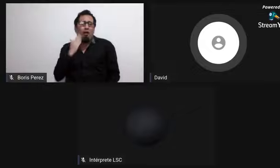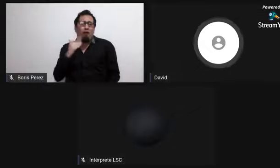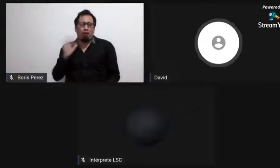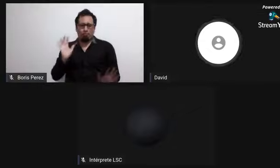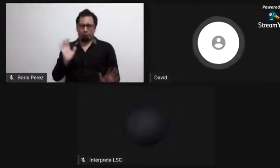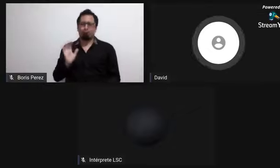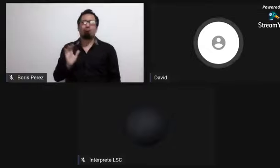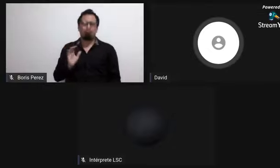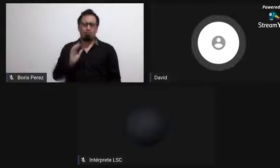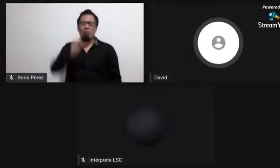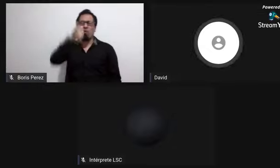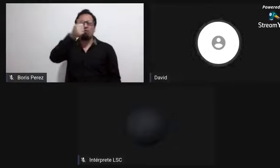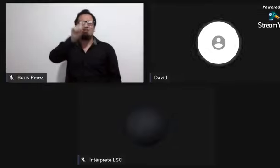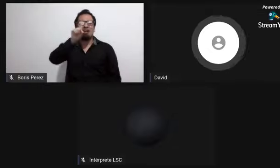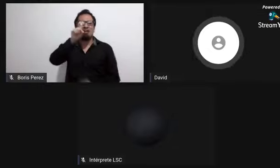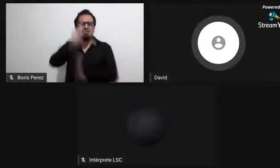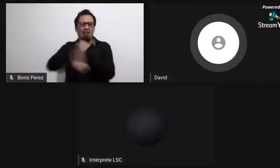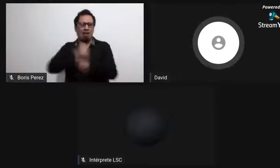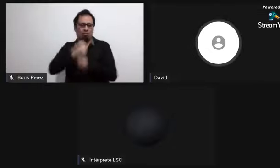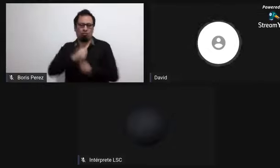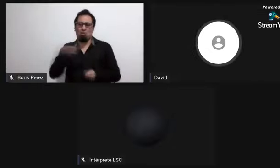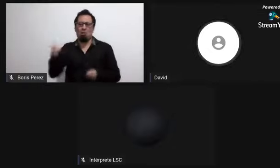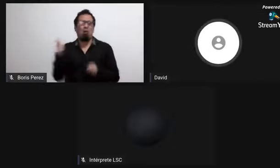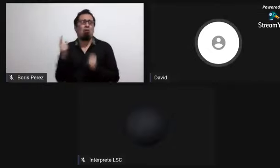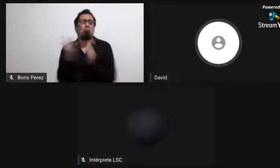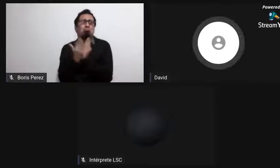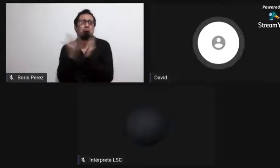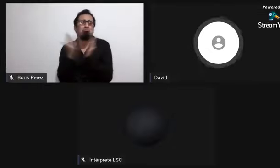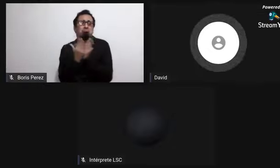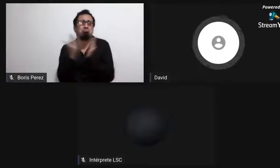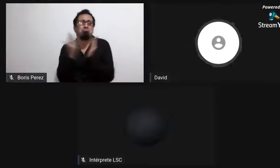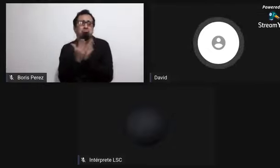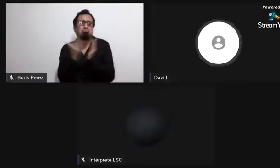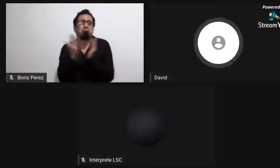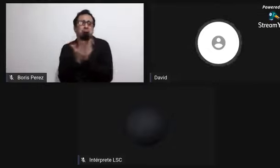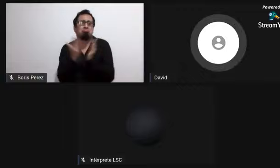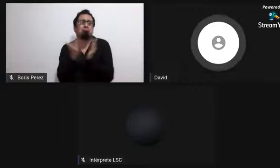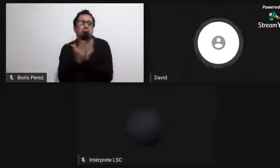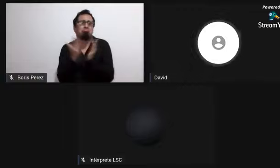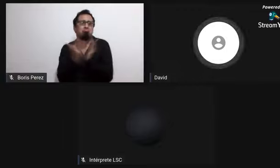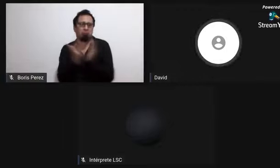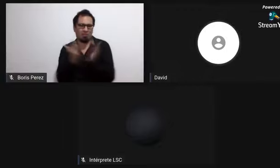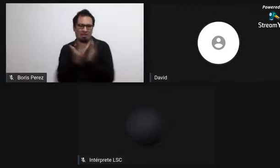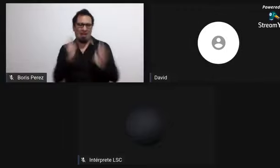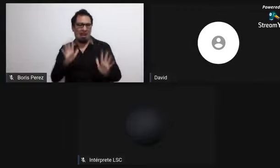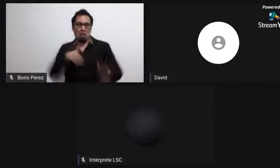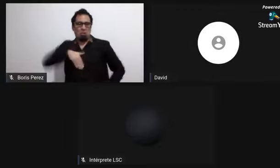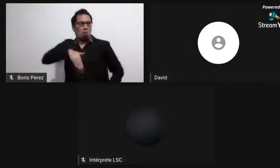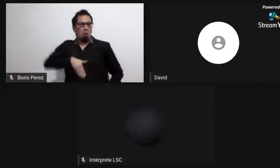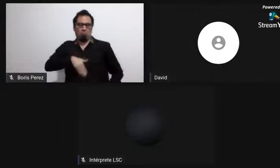tomando el gobierno de la corona española y ponen preso al rey Carlos V.